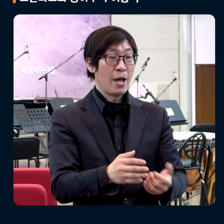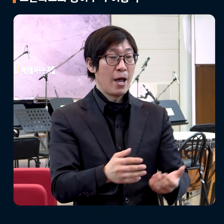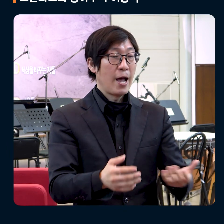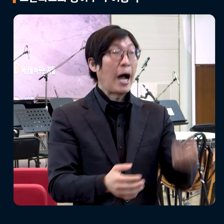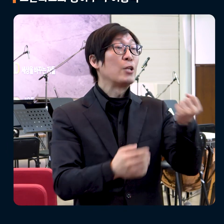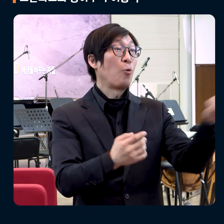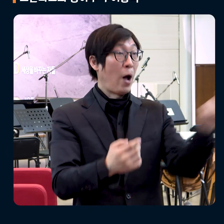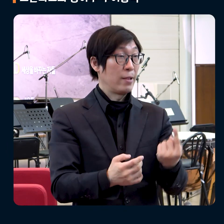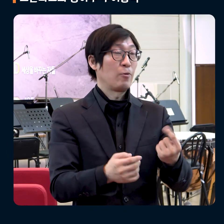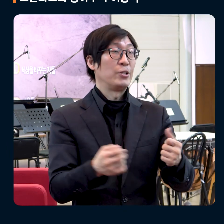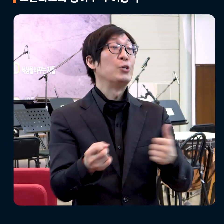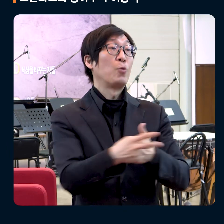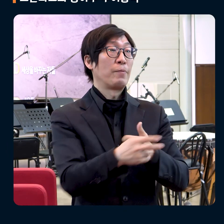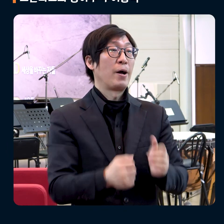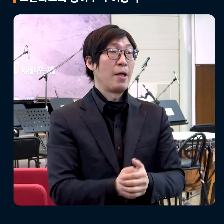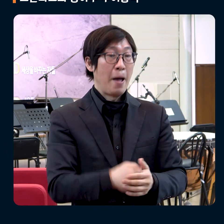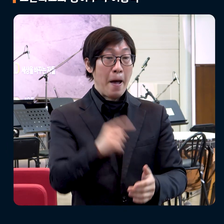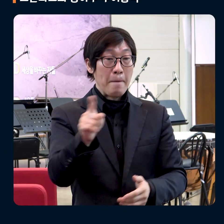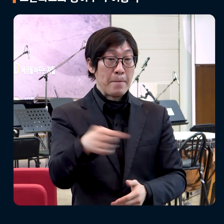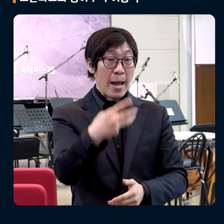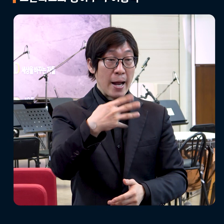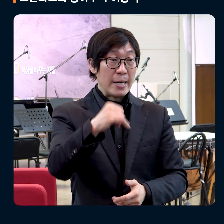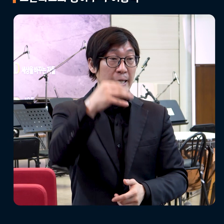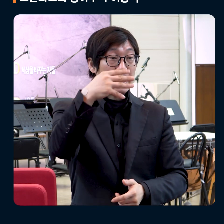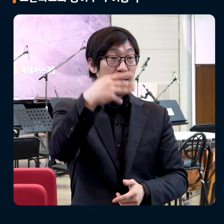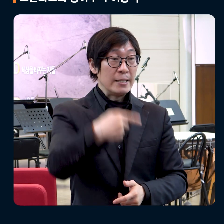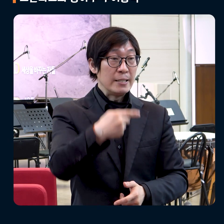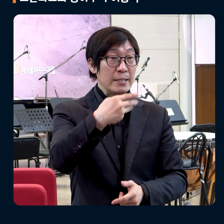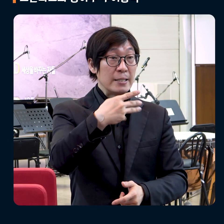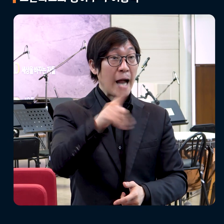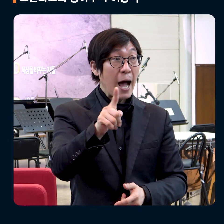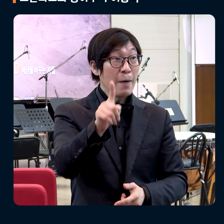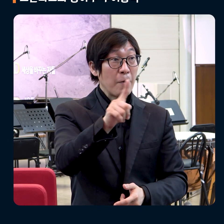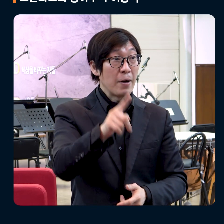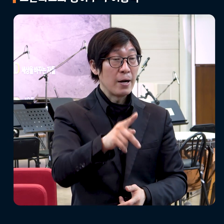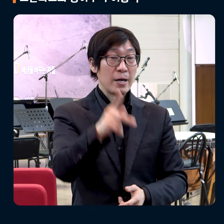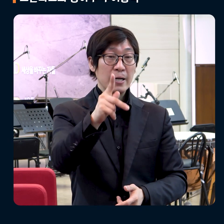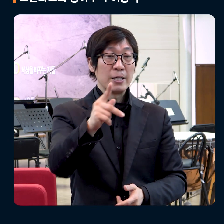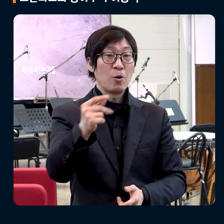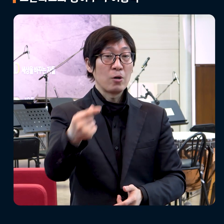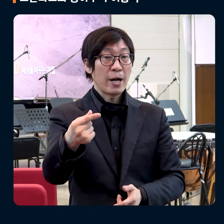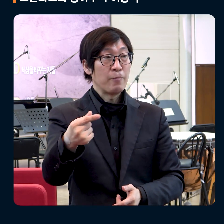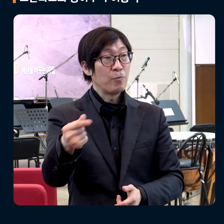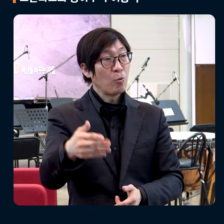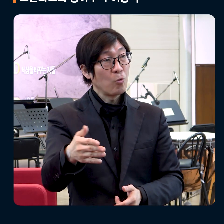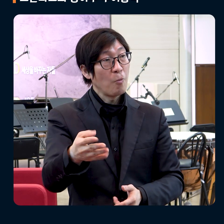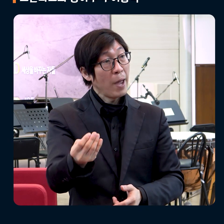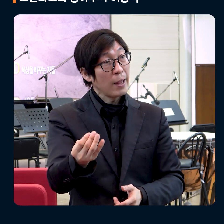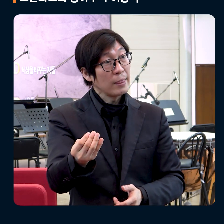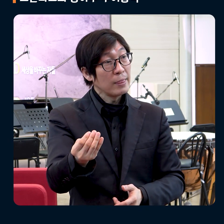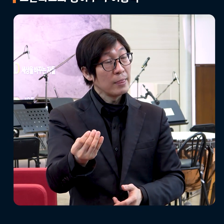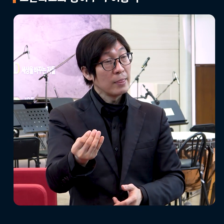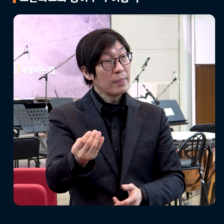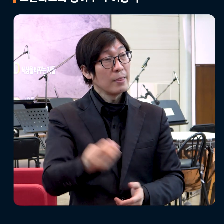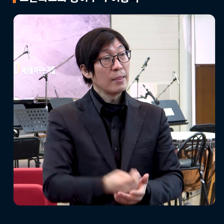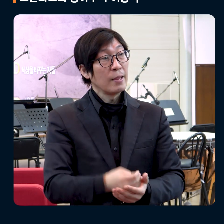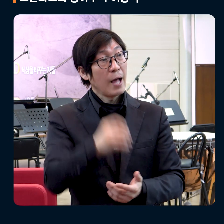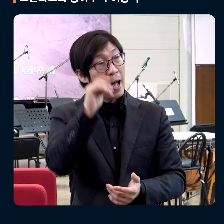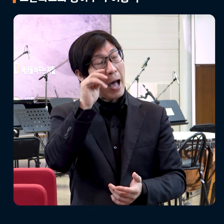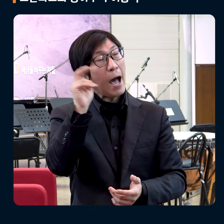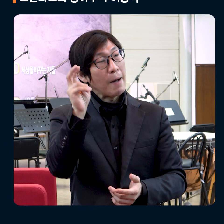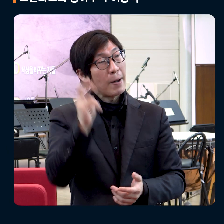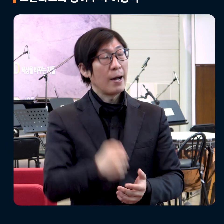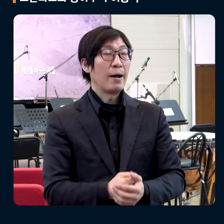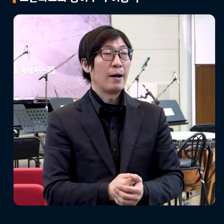겁니다. 그래서 이걸 쓰는데 100리트라를 가져왔습니다. 여러분, 키로수로 바꾸면 몇일까요?